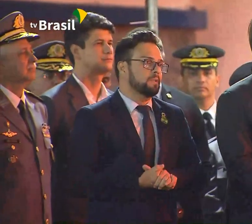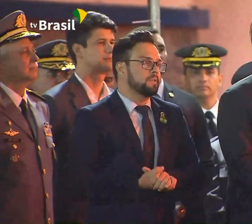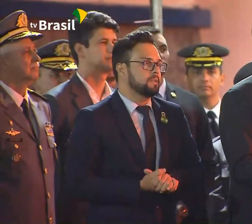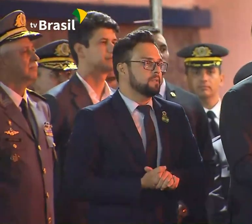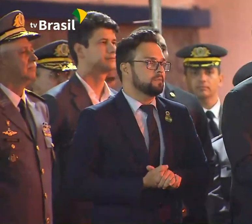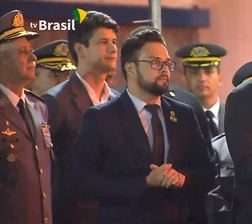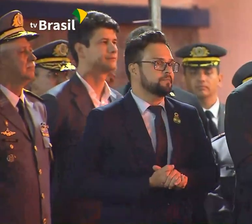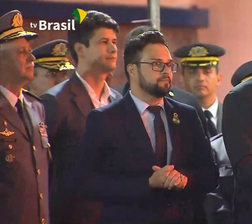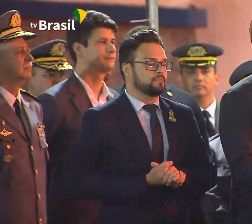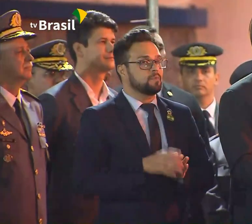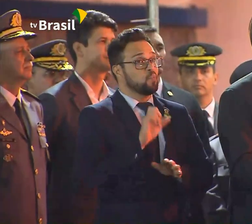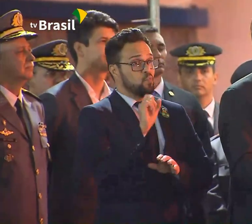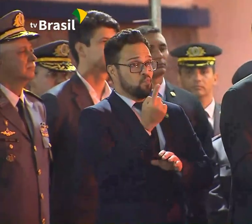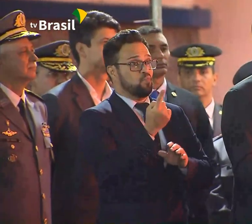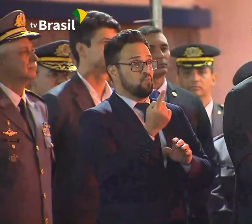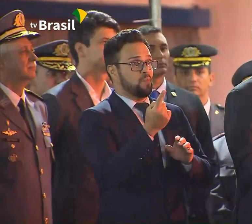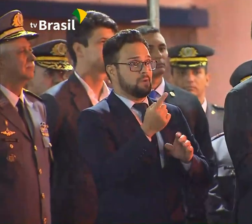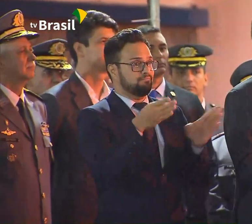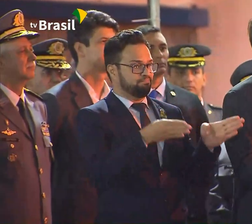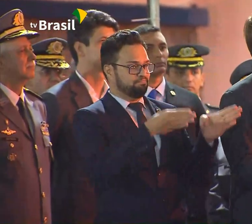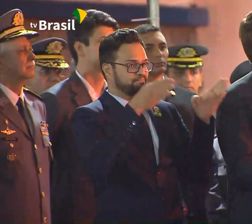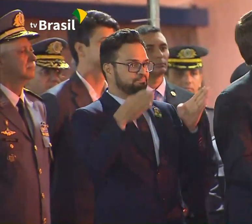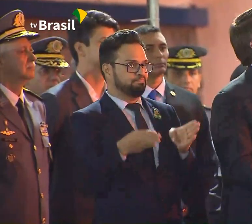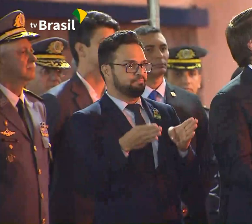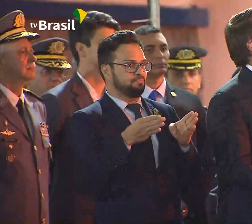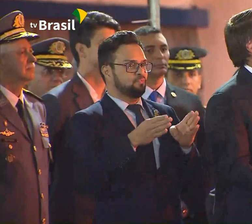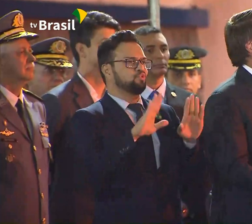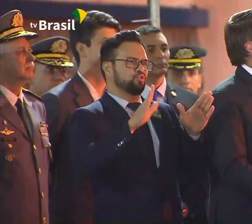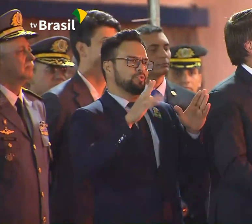uma etapa mais vencida na vida de vocês.